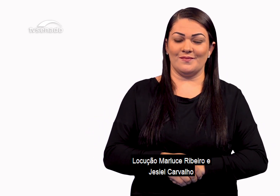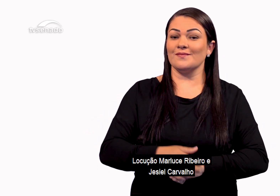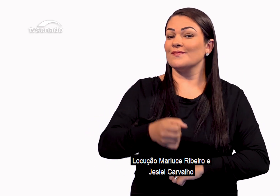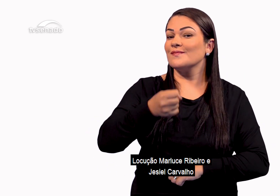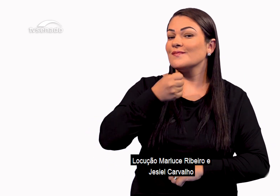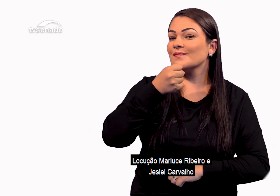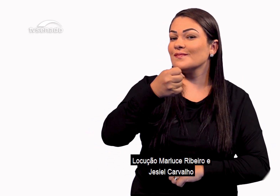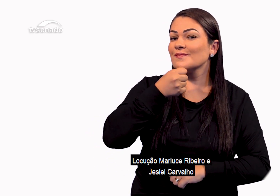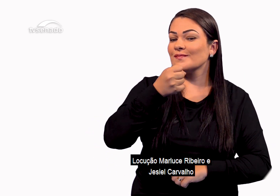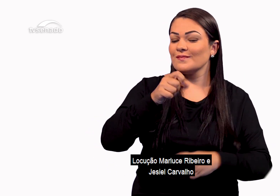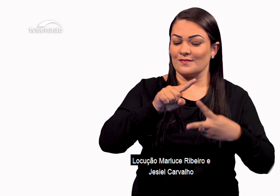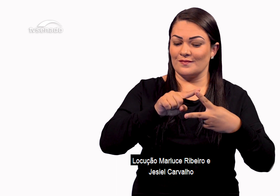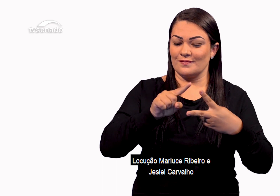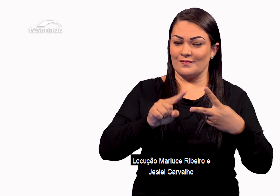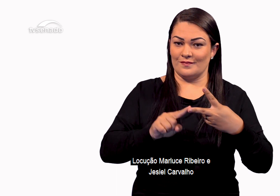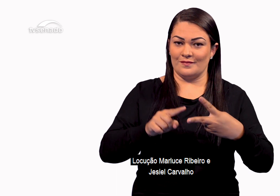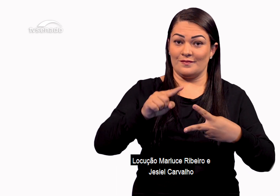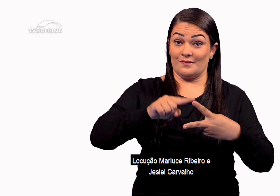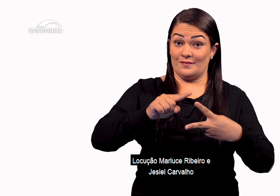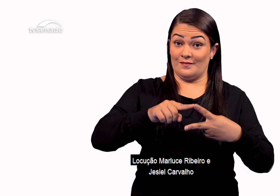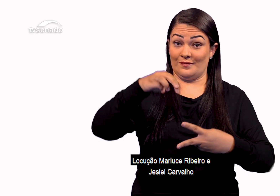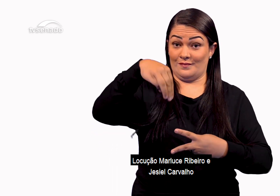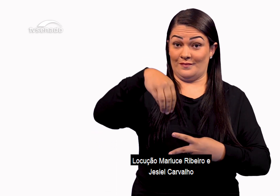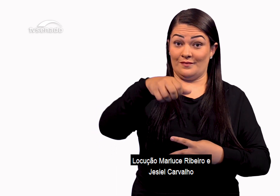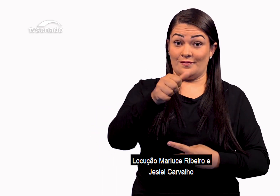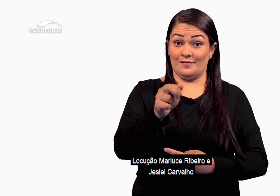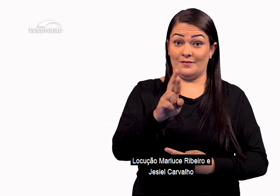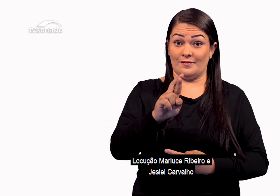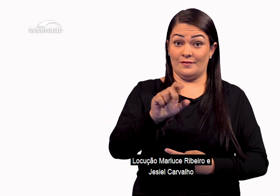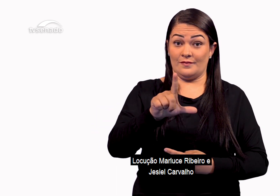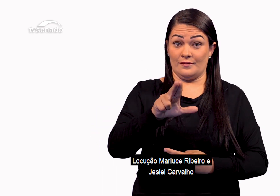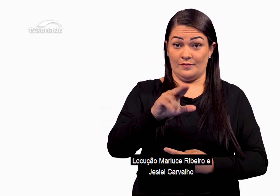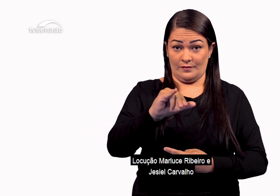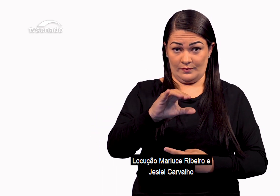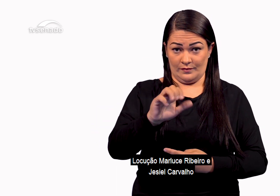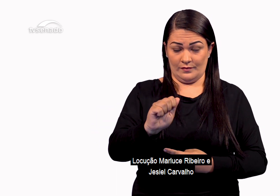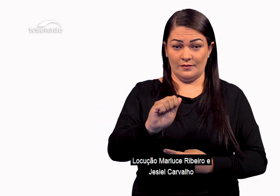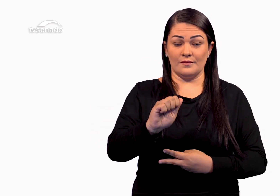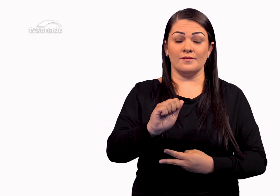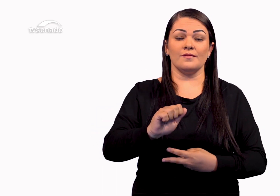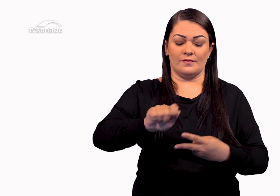Locução Marlouce Ribeiro Gesiel Carvalho